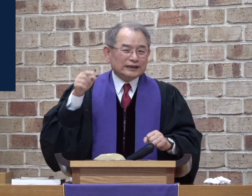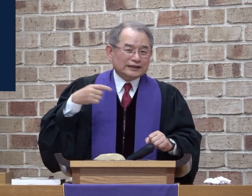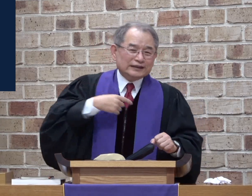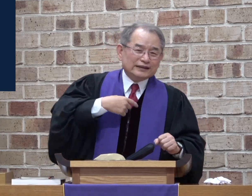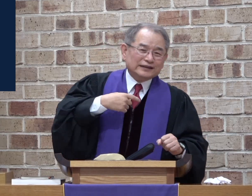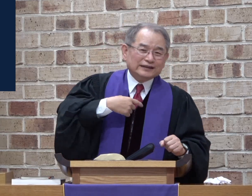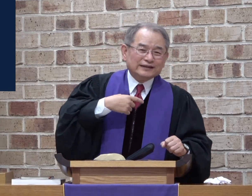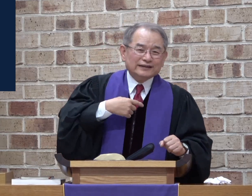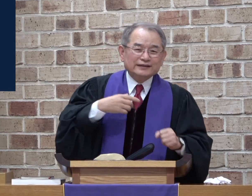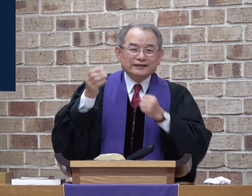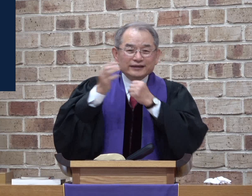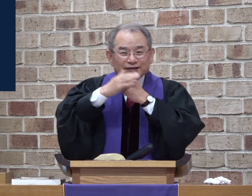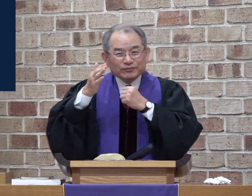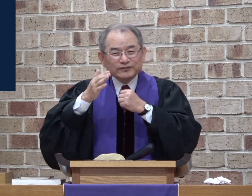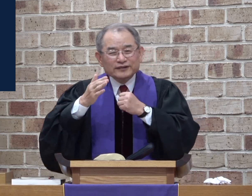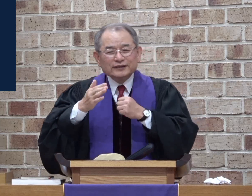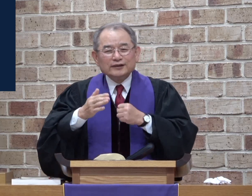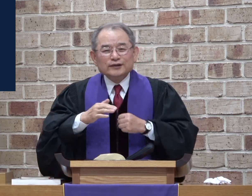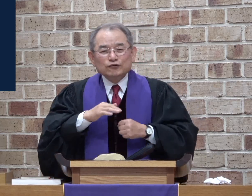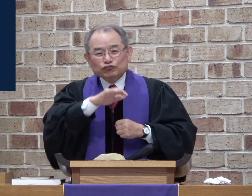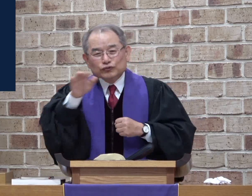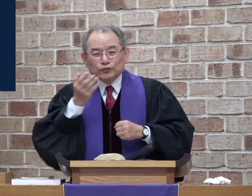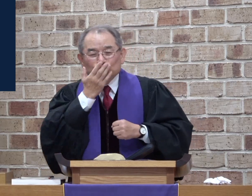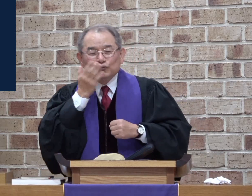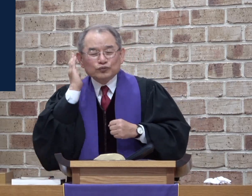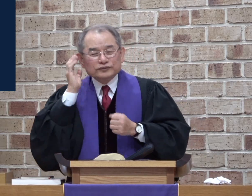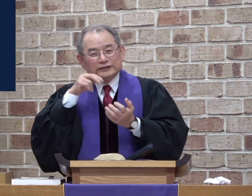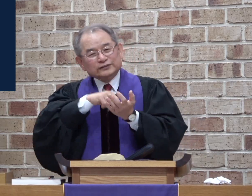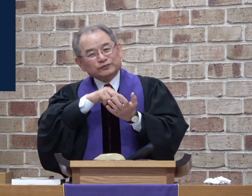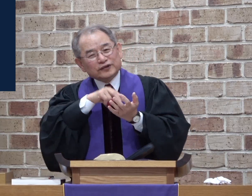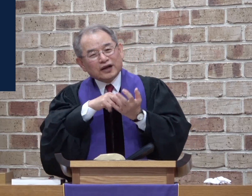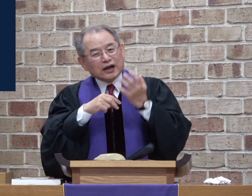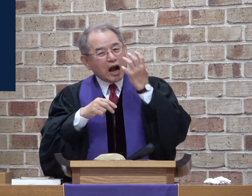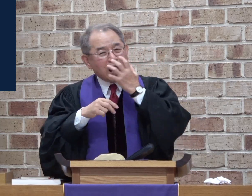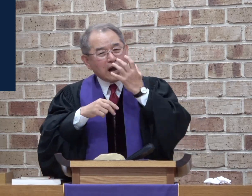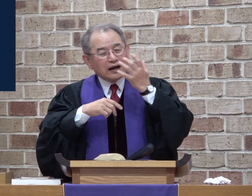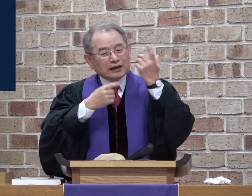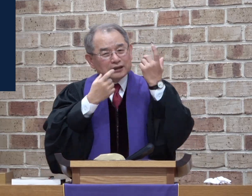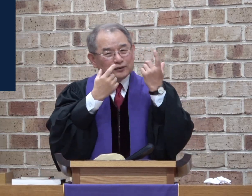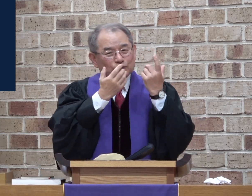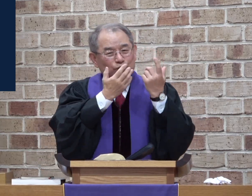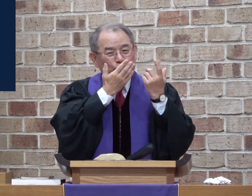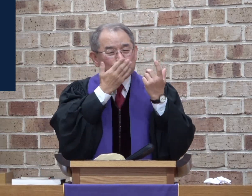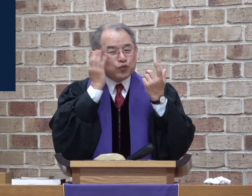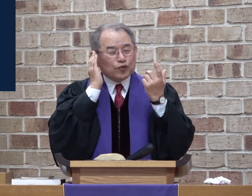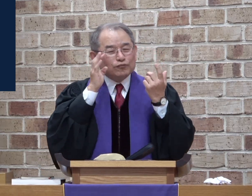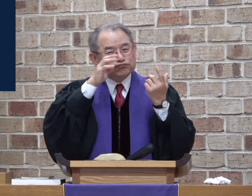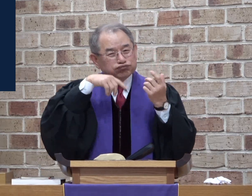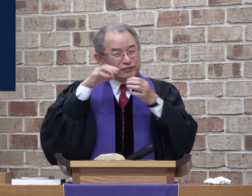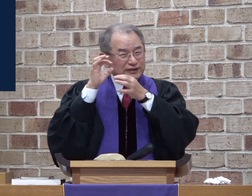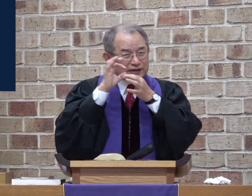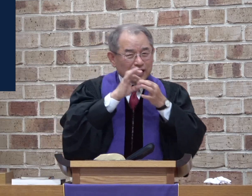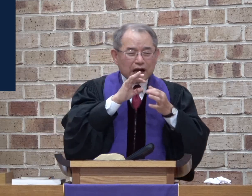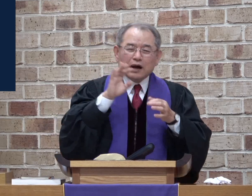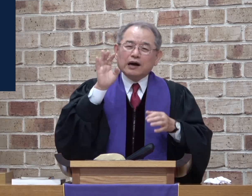불편하고 거부감을 느꼈습니다. 그래서 농아인들이